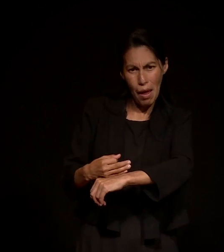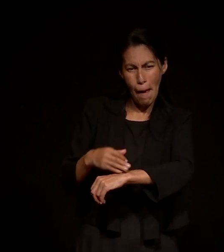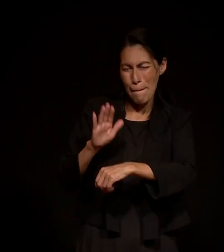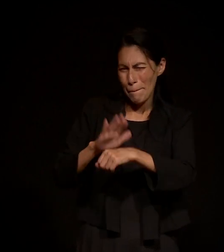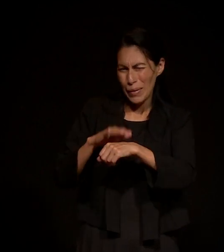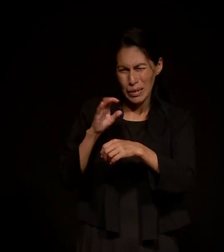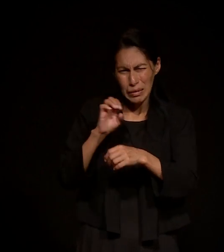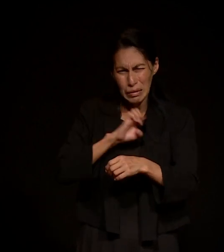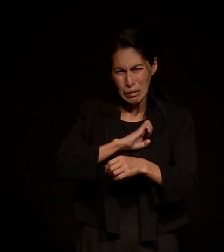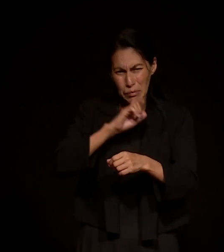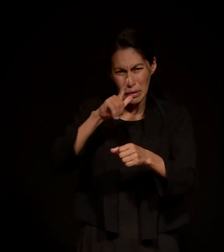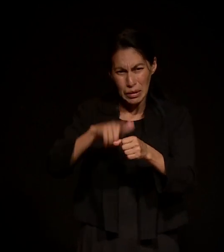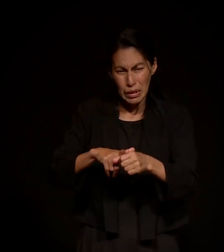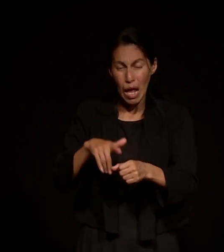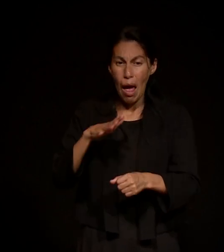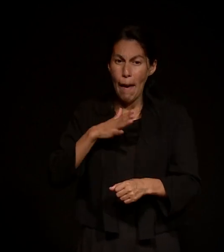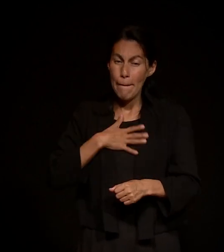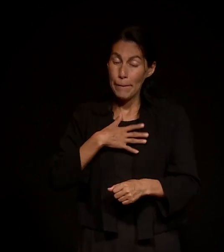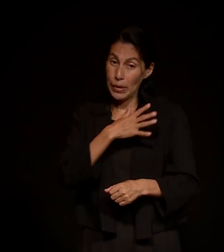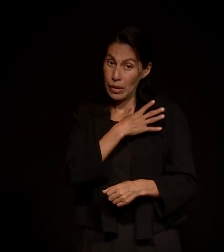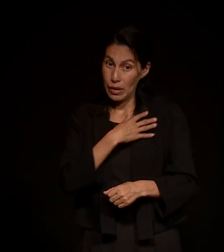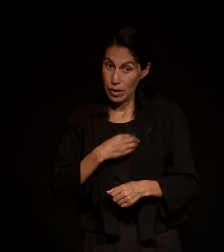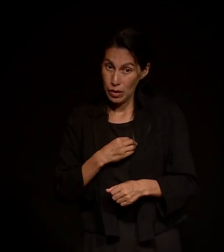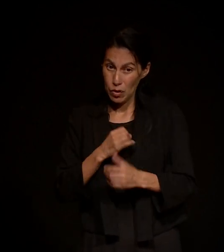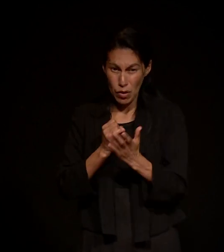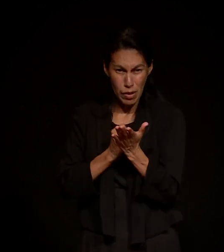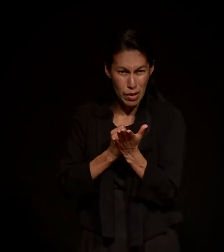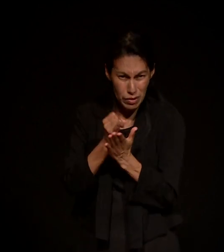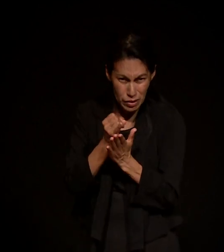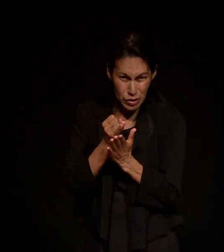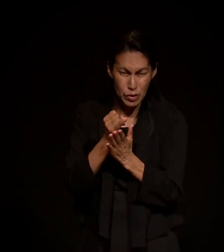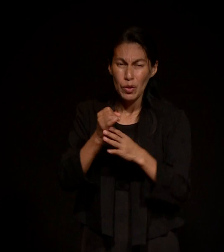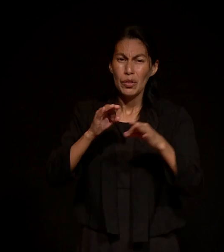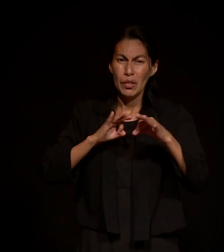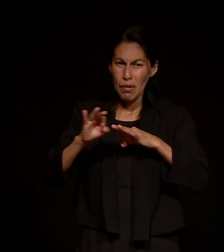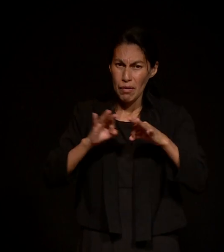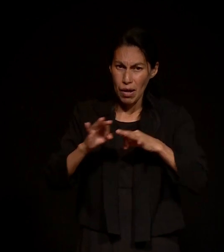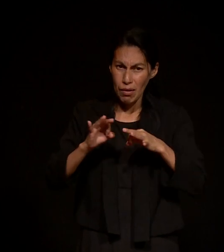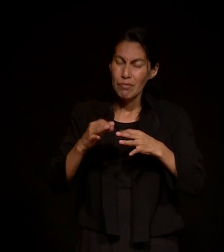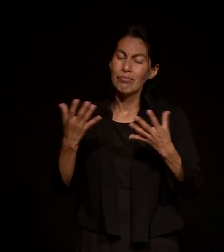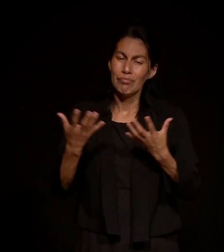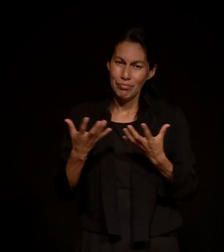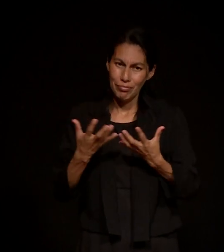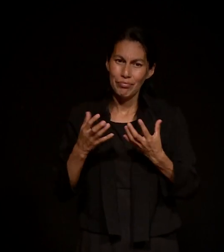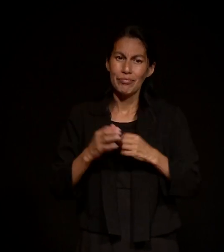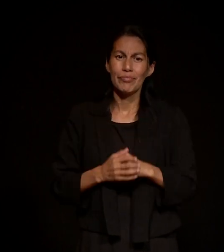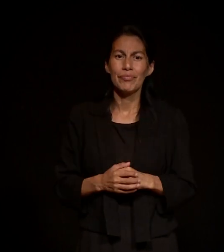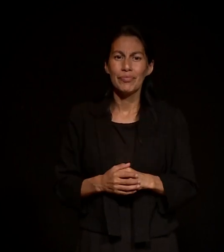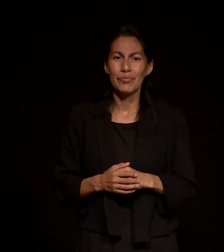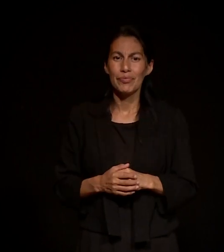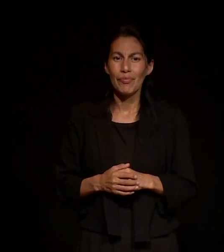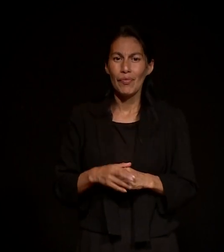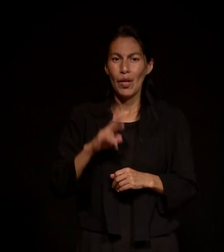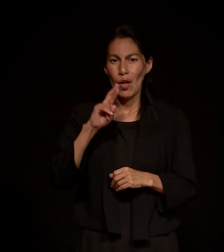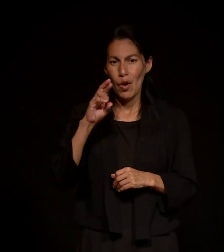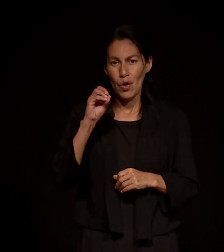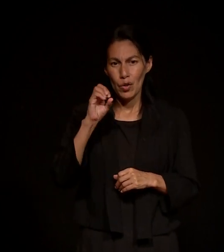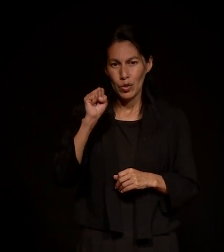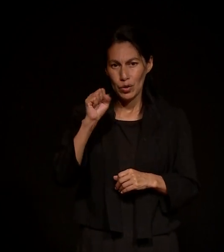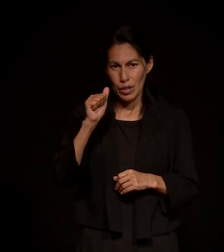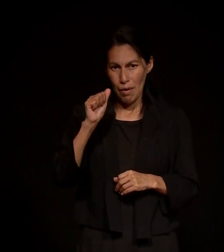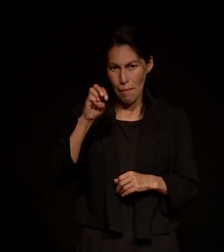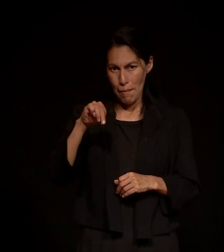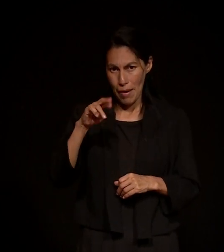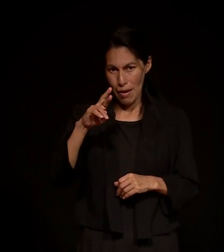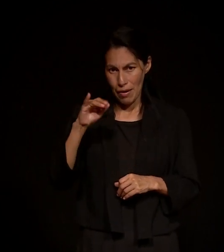familia, especialmente por mi hijo, para que tome la mejor decisión acerca de su trabajo. Vamos a estar orando